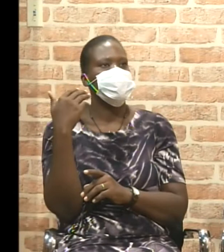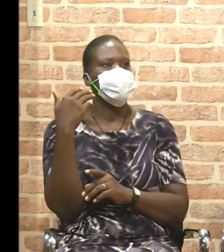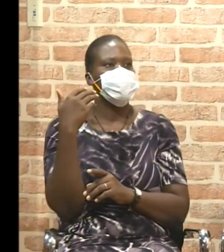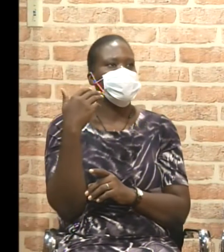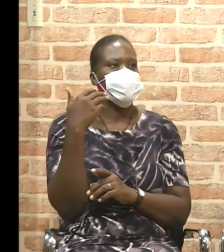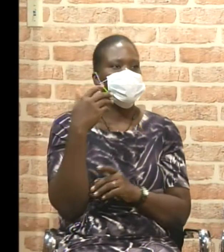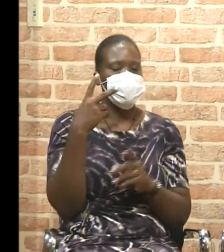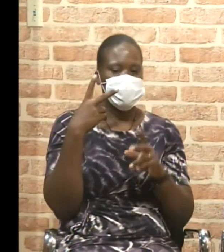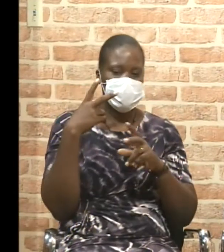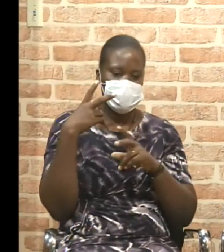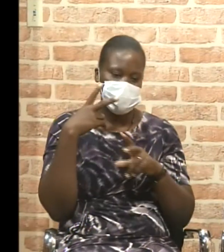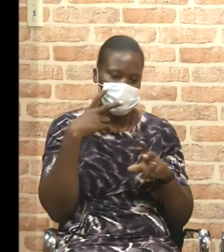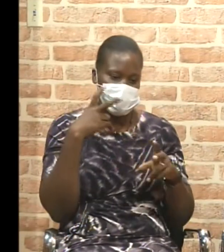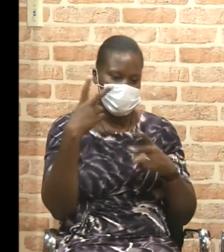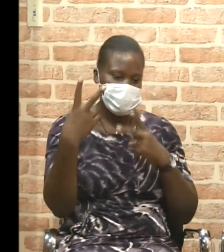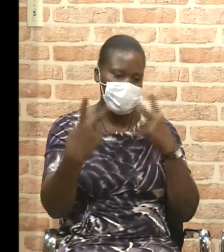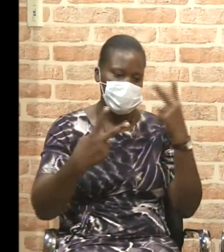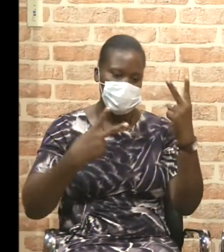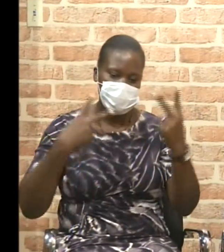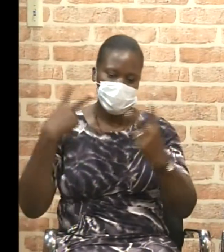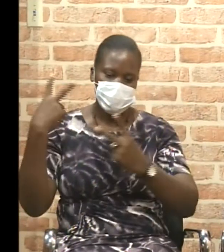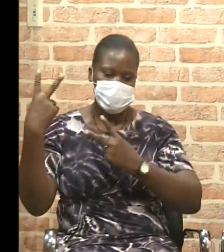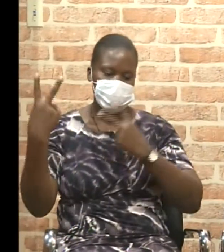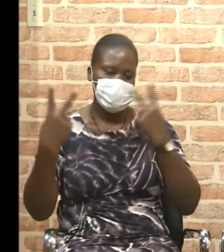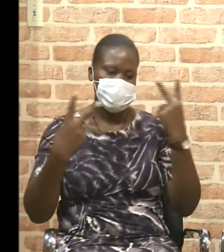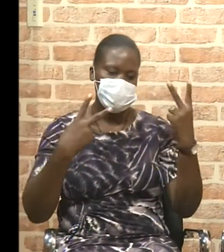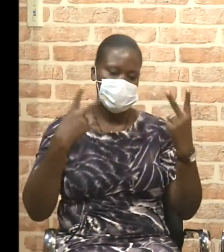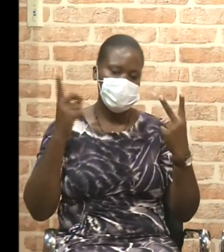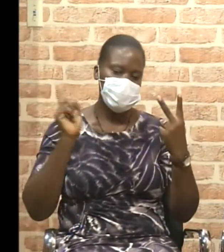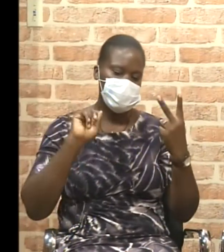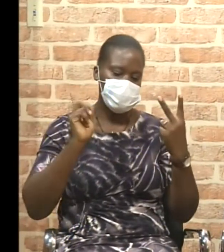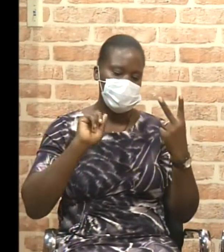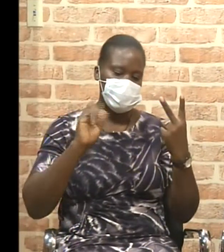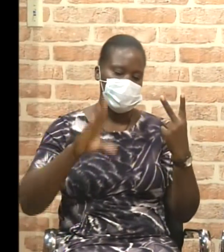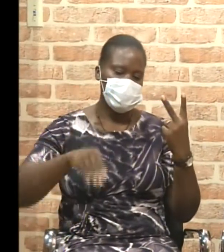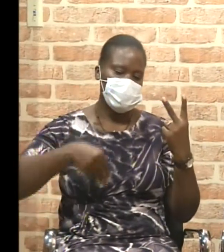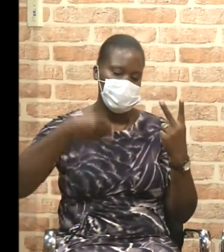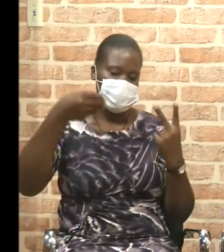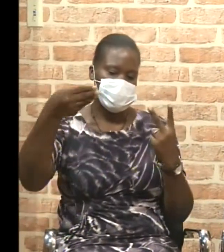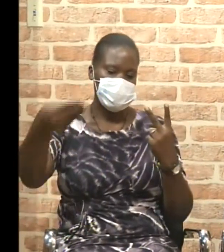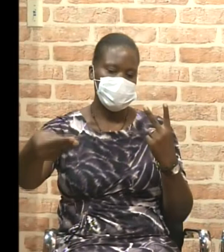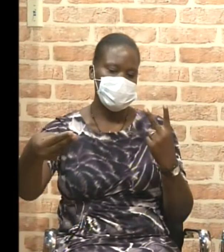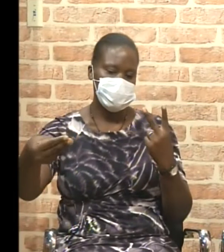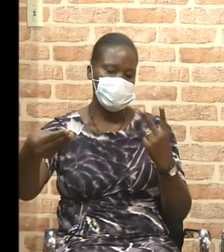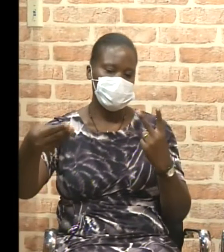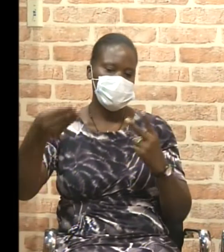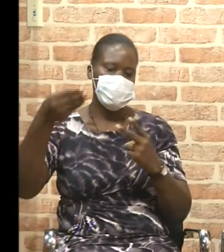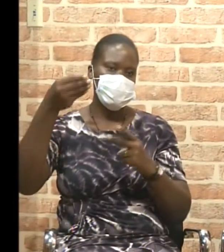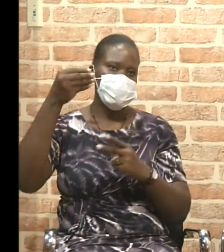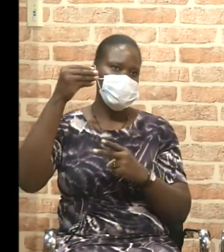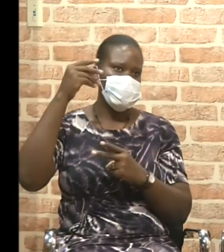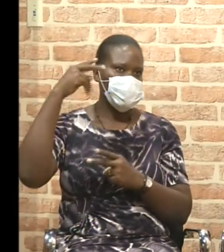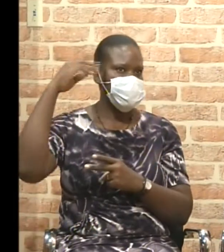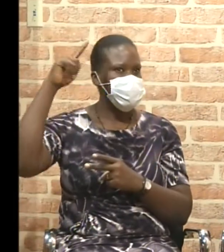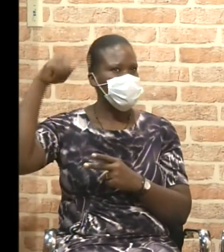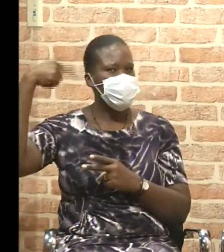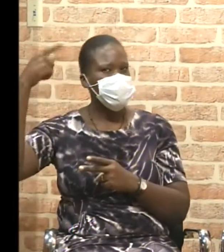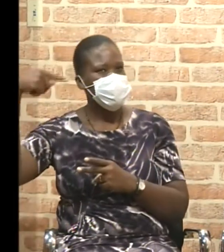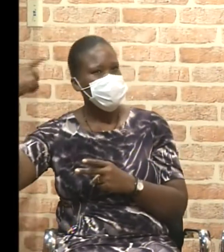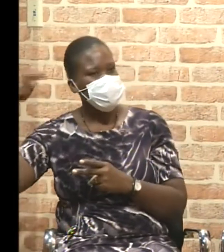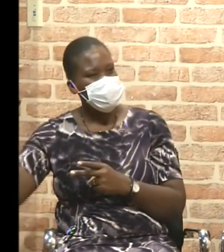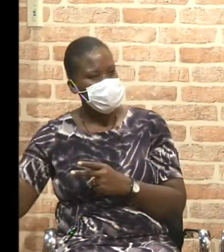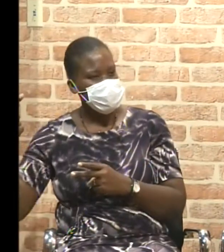pour nous visiter deux centres côté que y a bas soin à moun qui gagne un trouble psychosocial. Nous pas encore arrivé